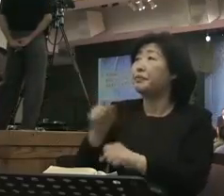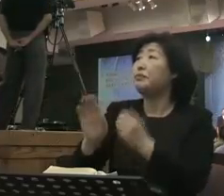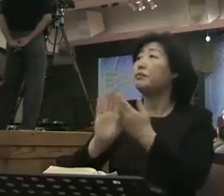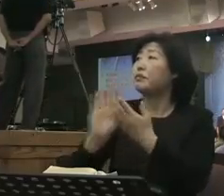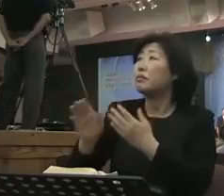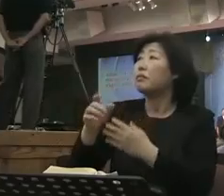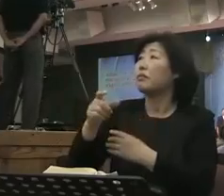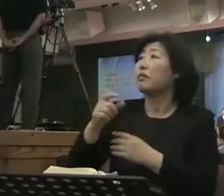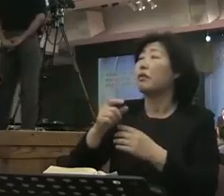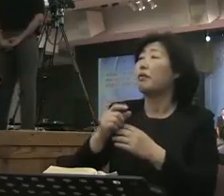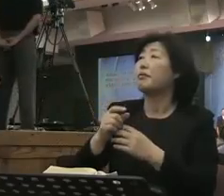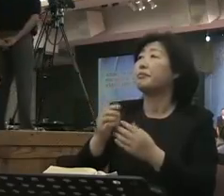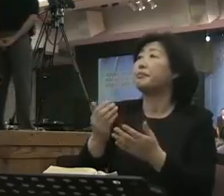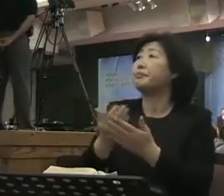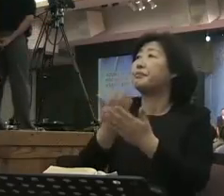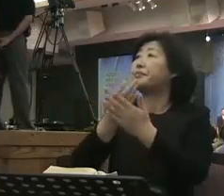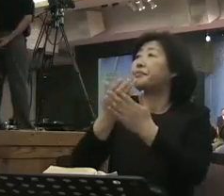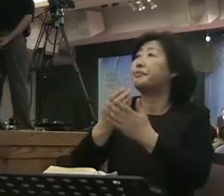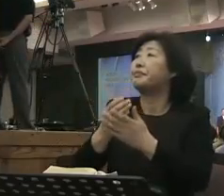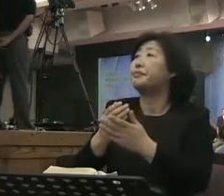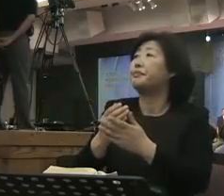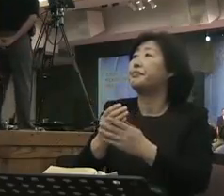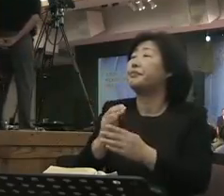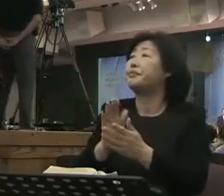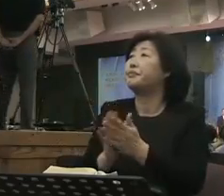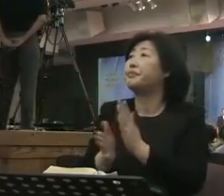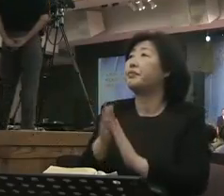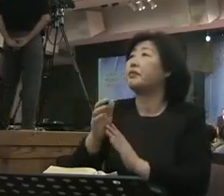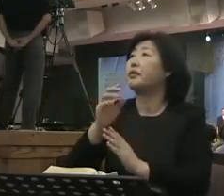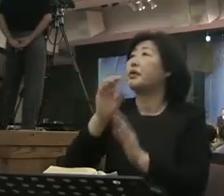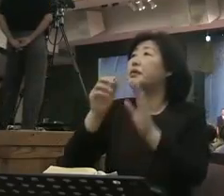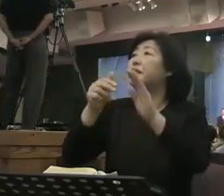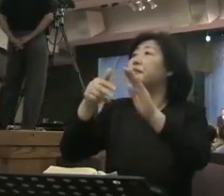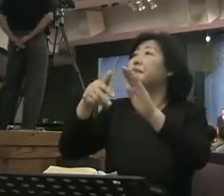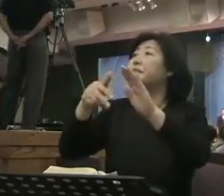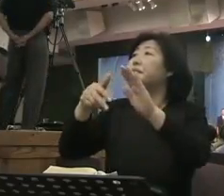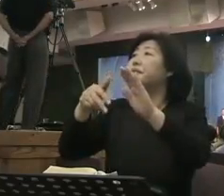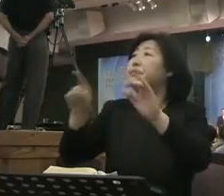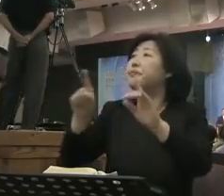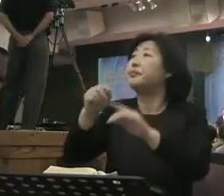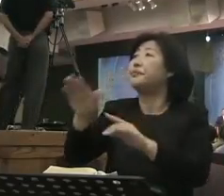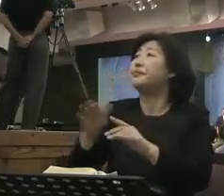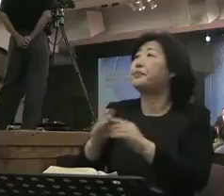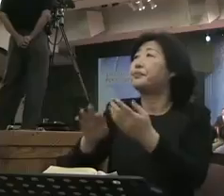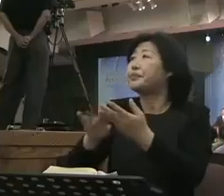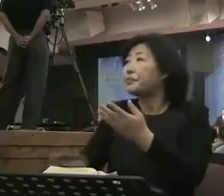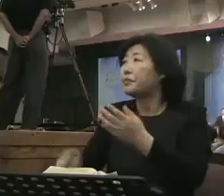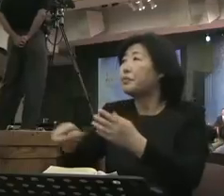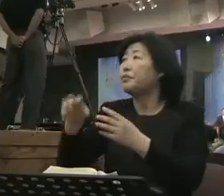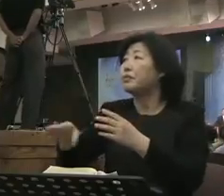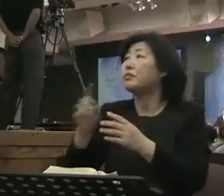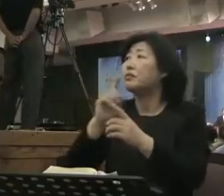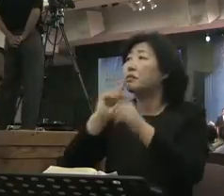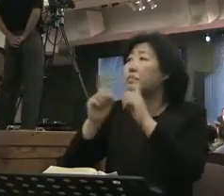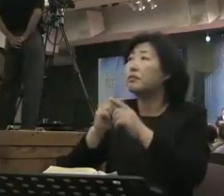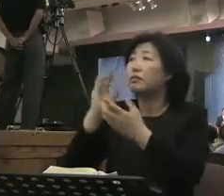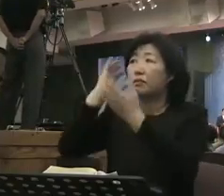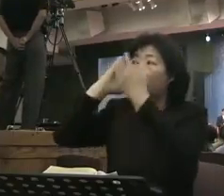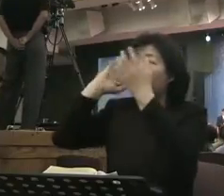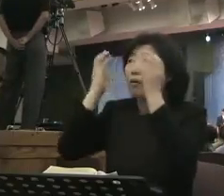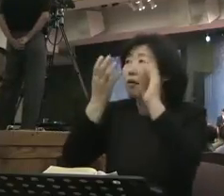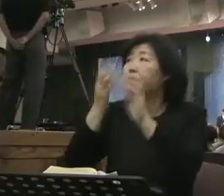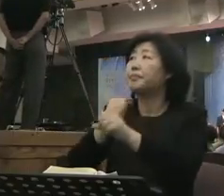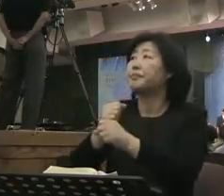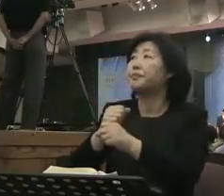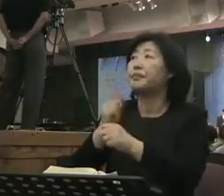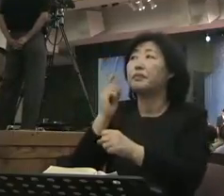그 경영하는 일을 분리할 수 없으리로다. 자 우리가 내려가서 거기서 그들의 언어를 혼잡케 하여 그들로 서로